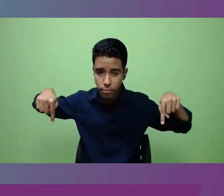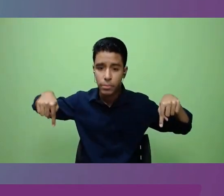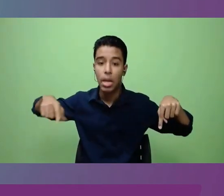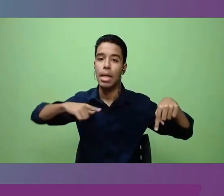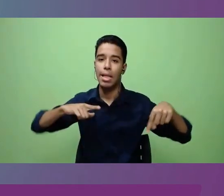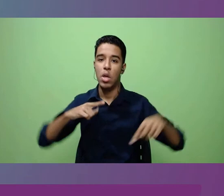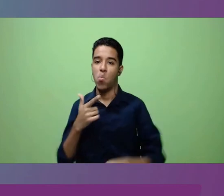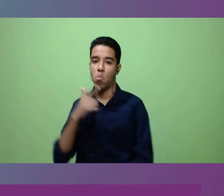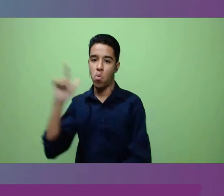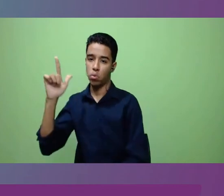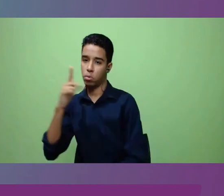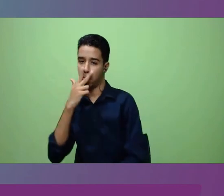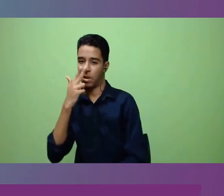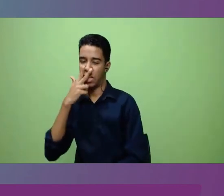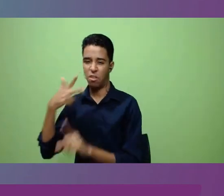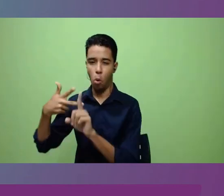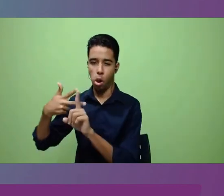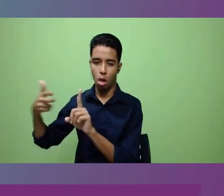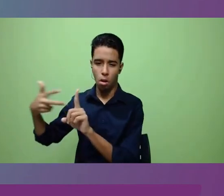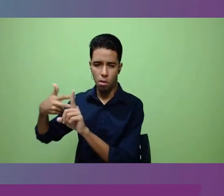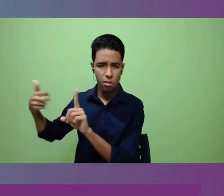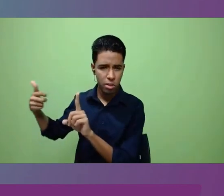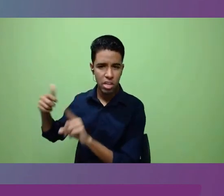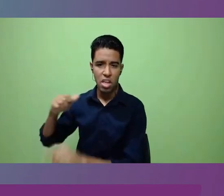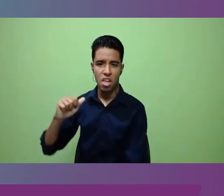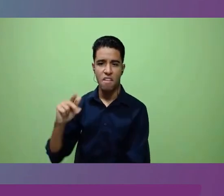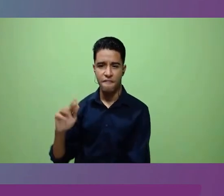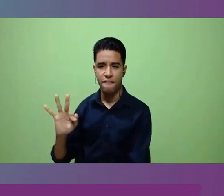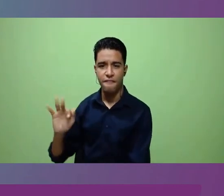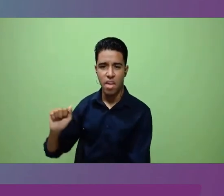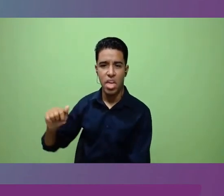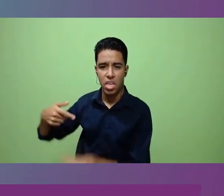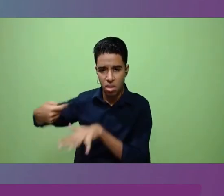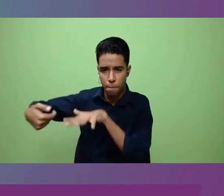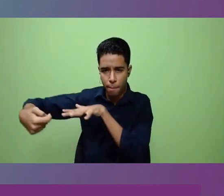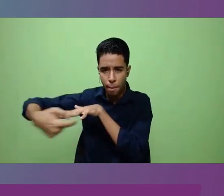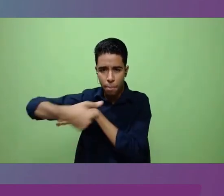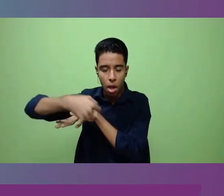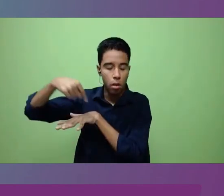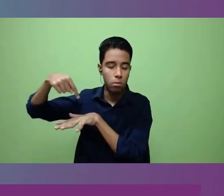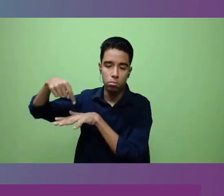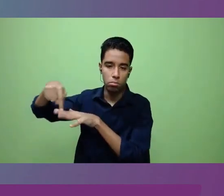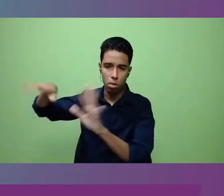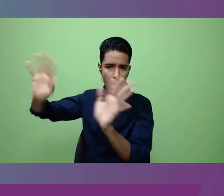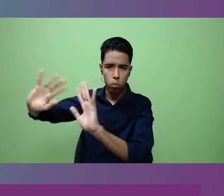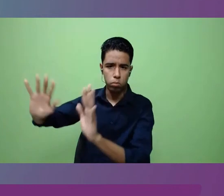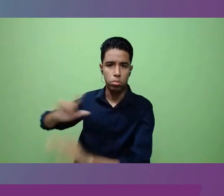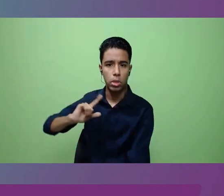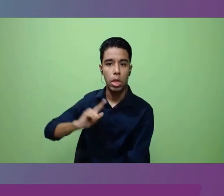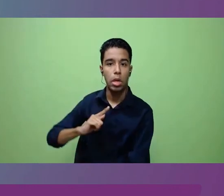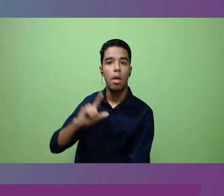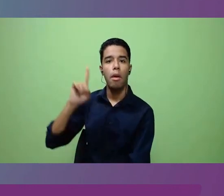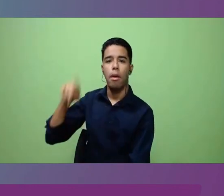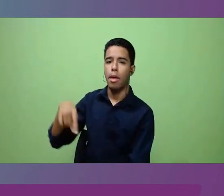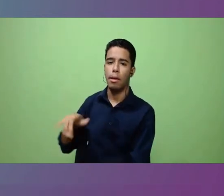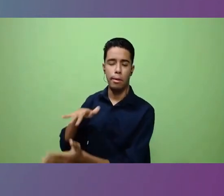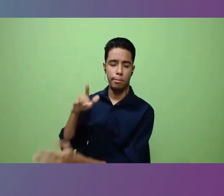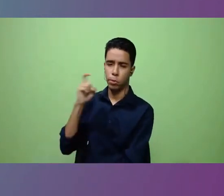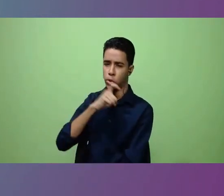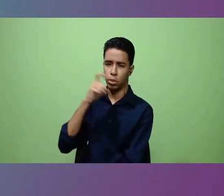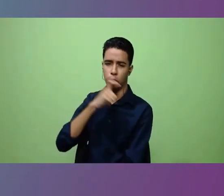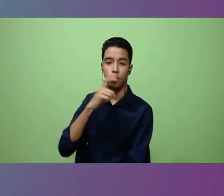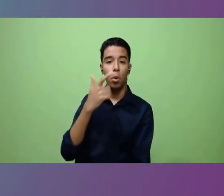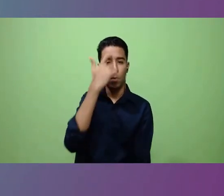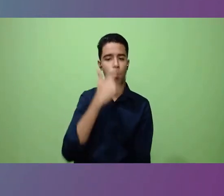fake meu, é o Arley Martins dos Santos. Esse não é meu, não sei de quem é. O meu Instagram é o arley.santos, tá